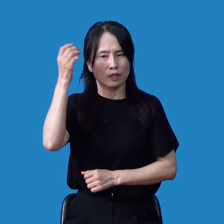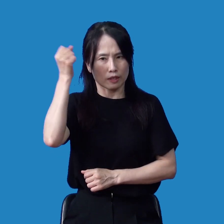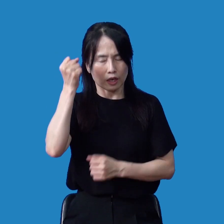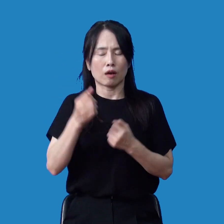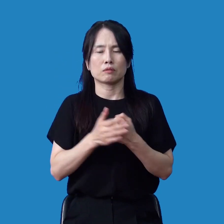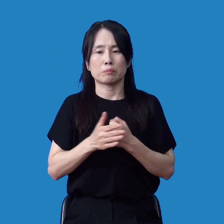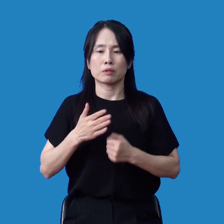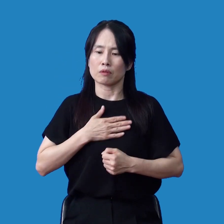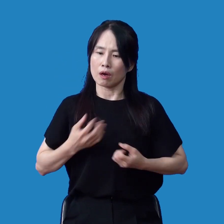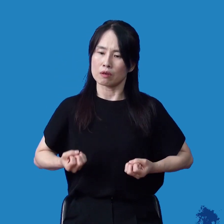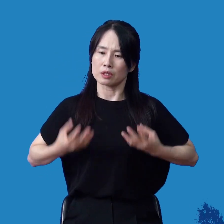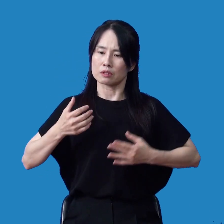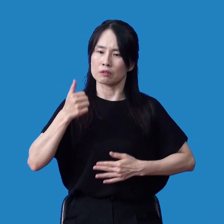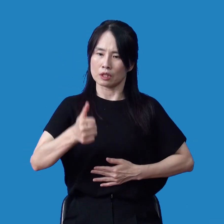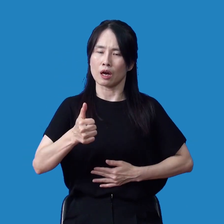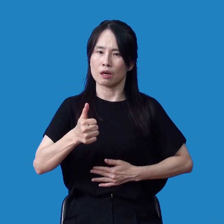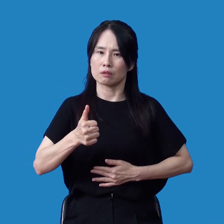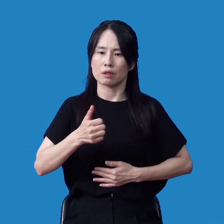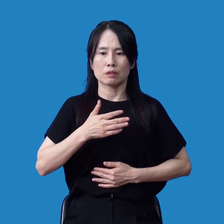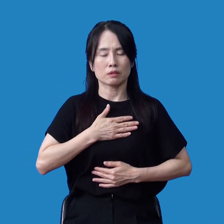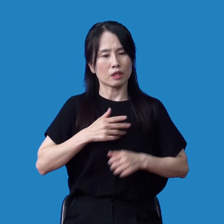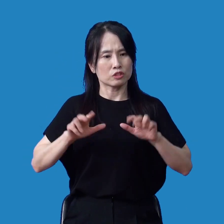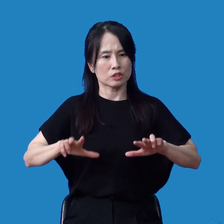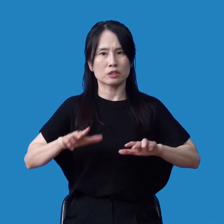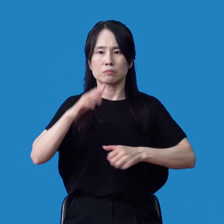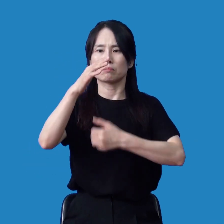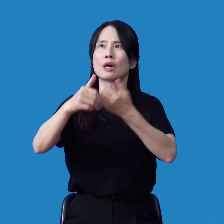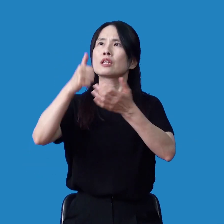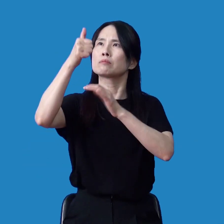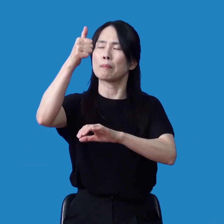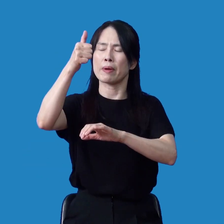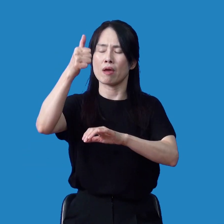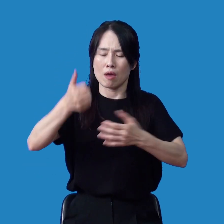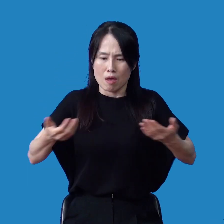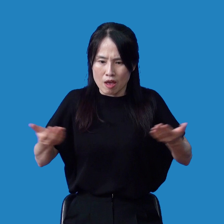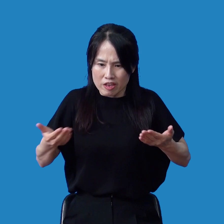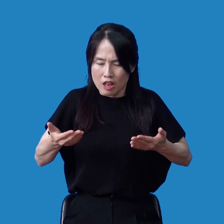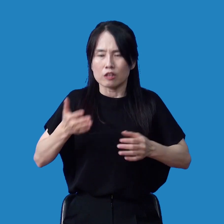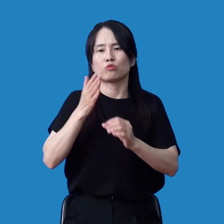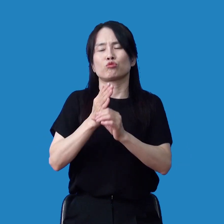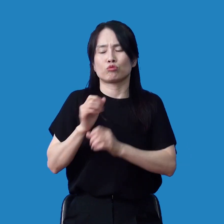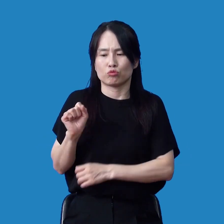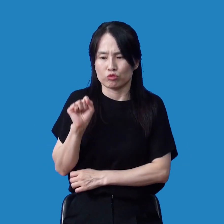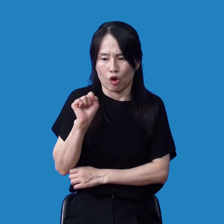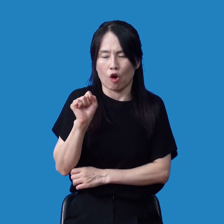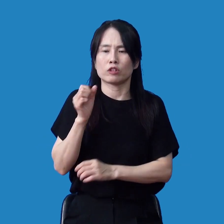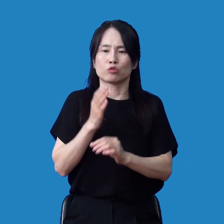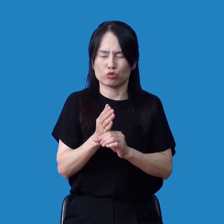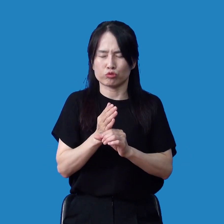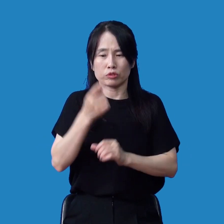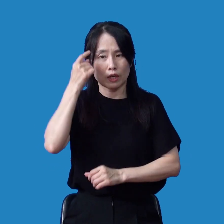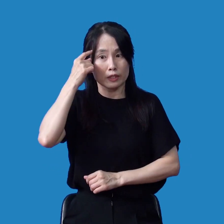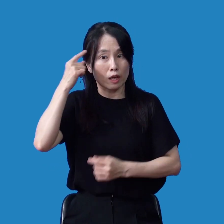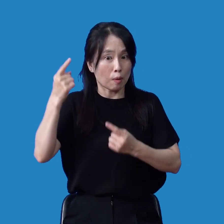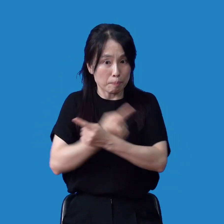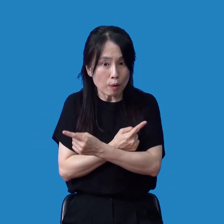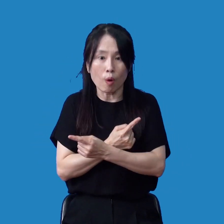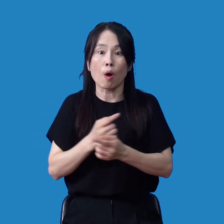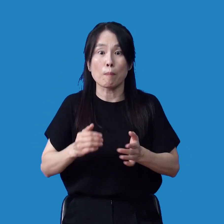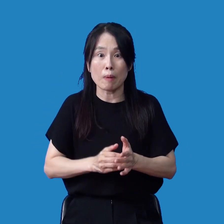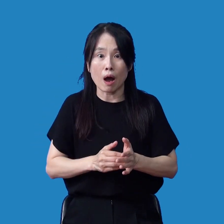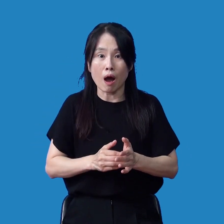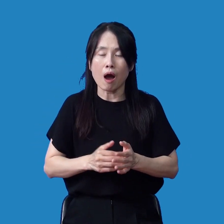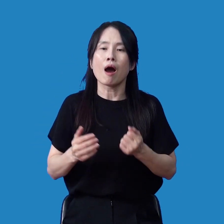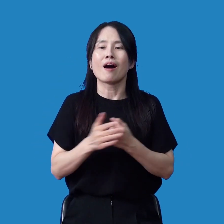내가 제사장이다, 나는 지금 하나님 앞에서 일을 하고 있다 생각이 그렇게 바뀌니까 버스 기사